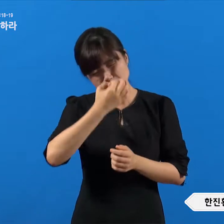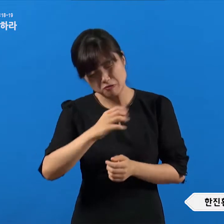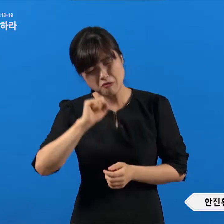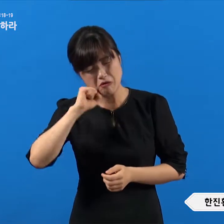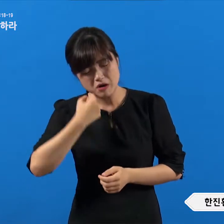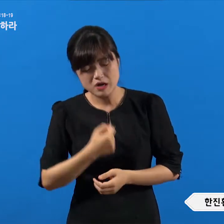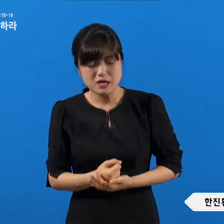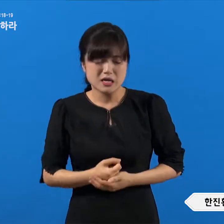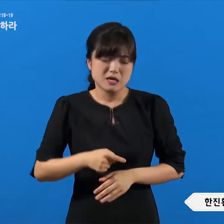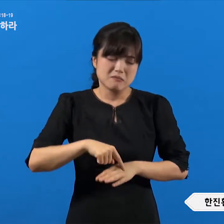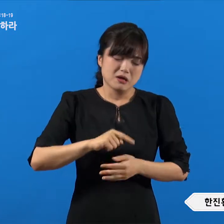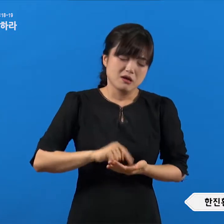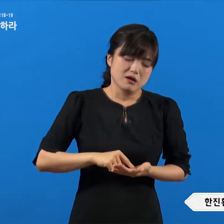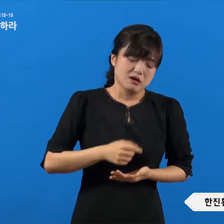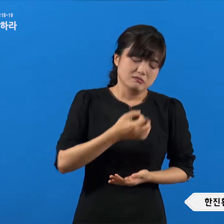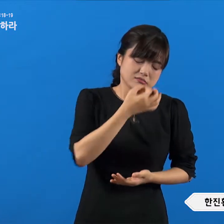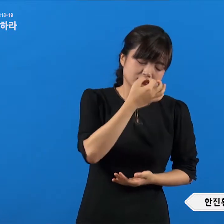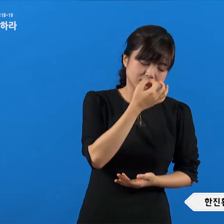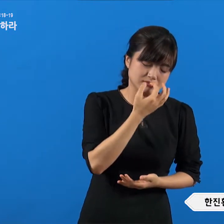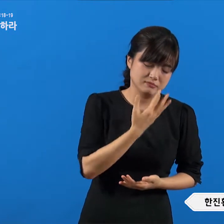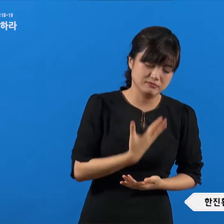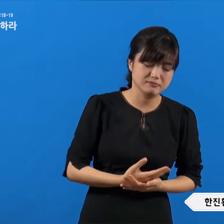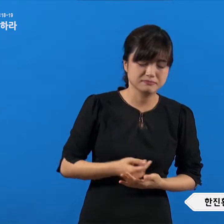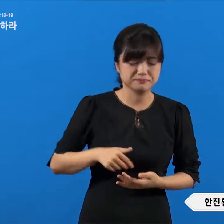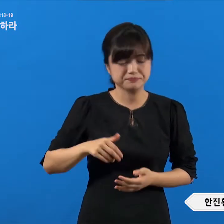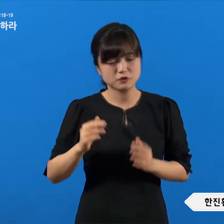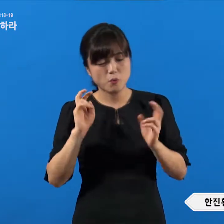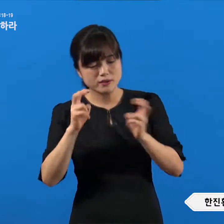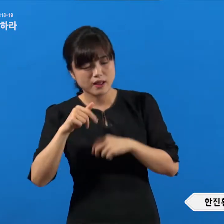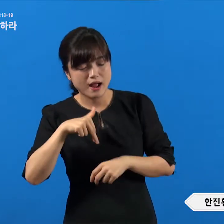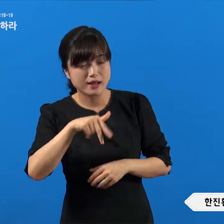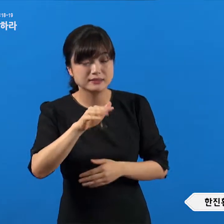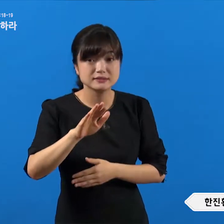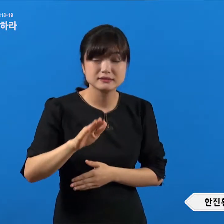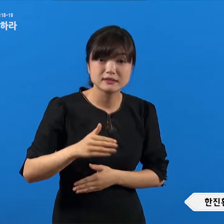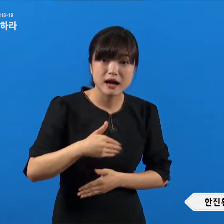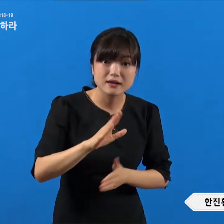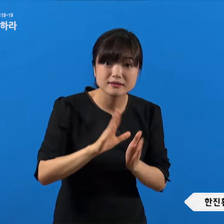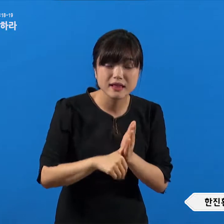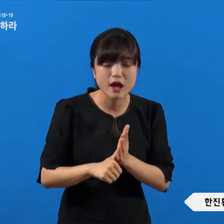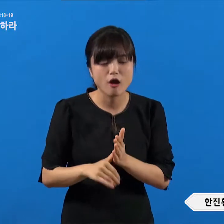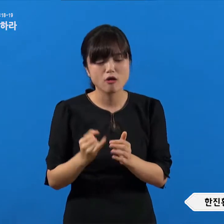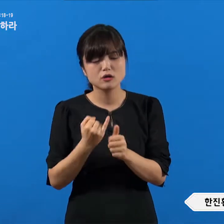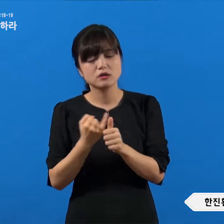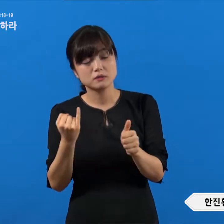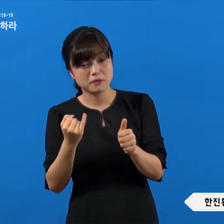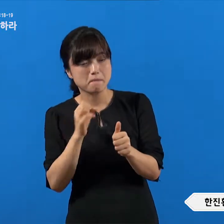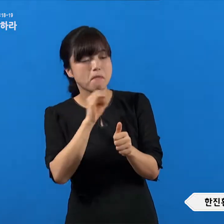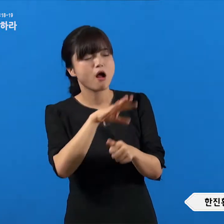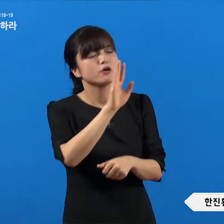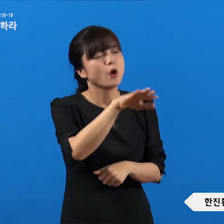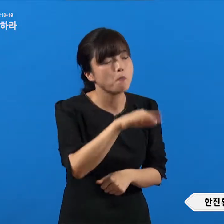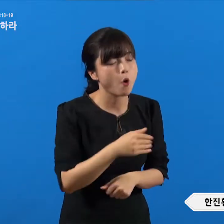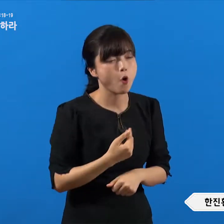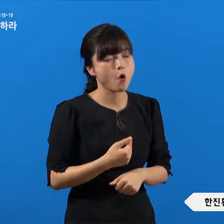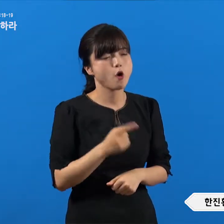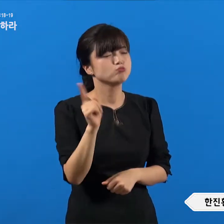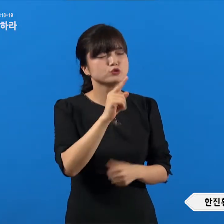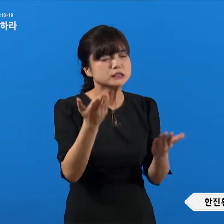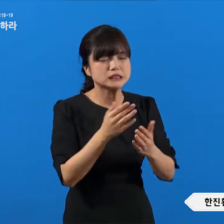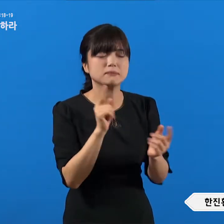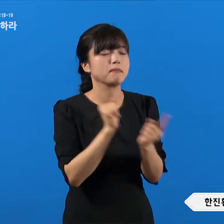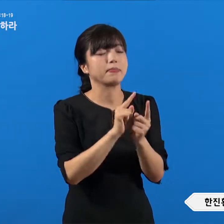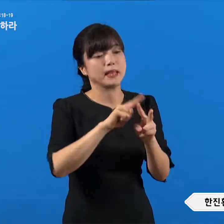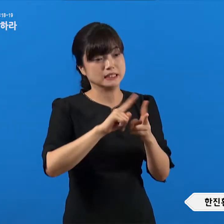그래서 무거운 마음으로 아침에 출근하는 그 남편을 향해서 여보, 무슨 일을 만나든지 나는 언제나